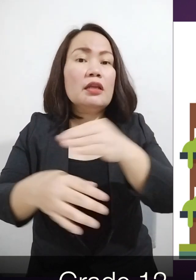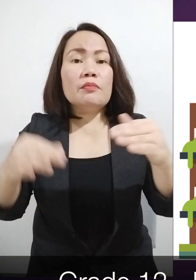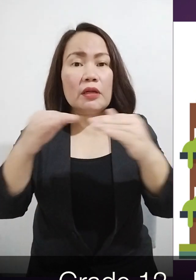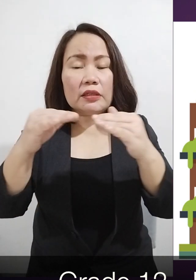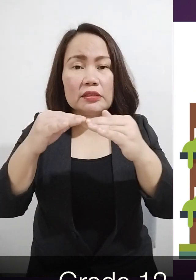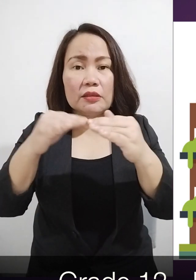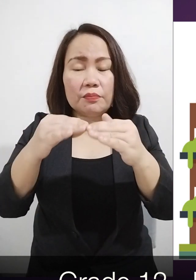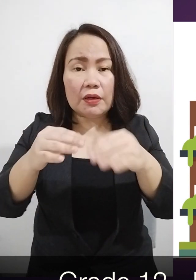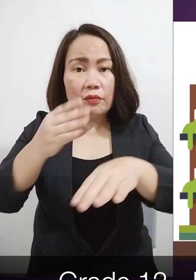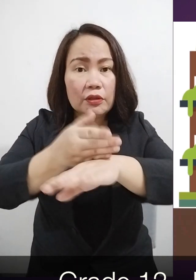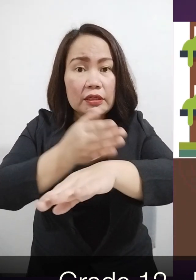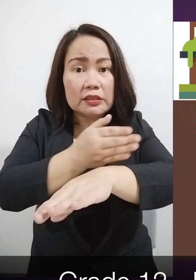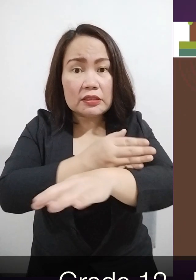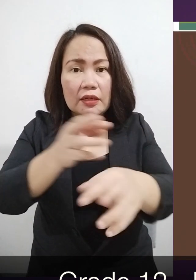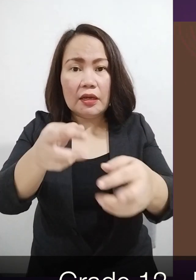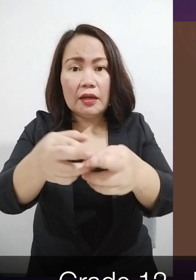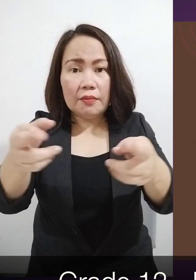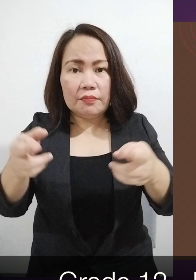sa rehiyon.